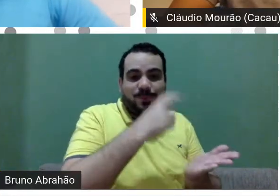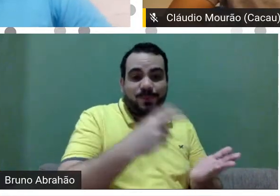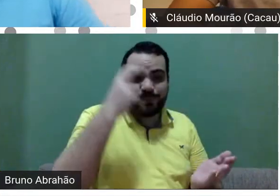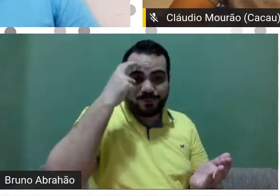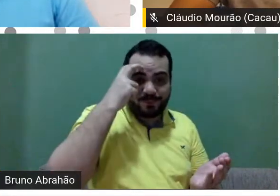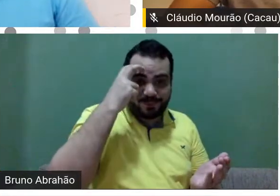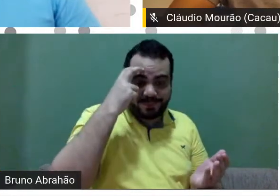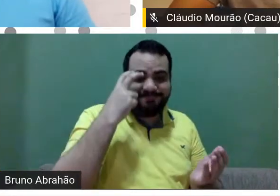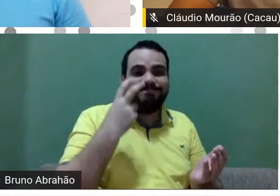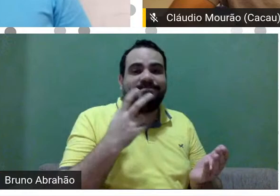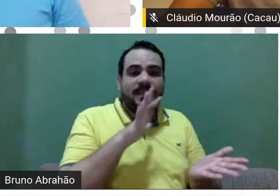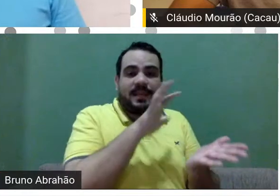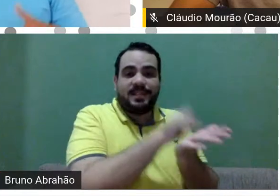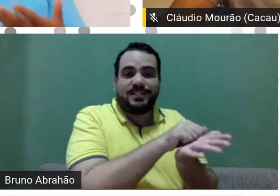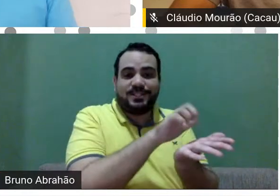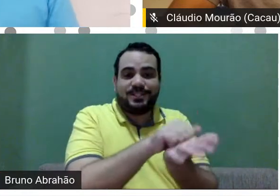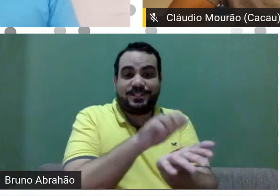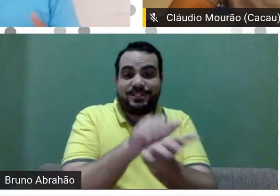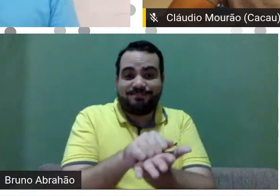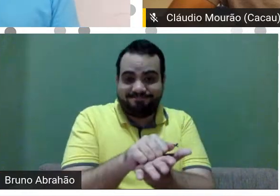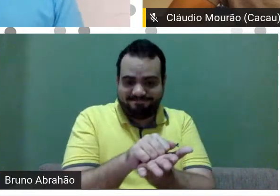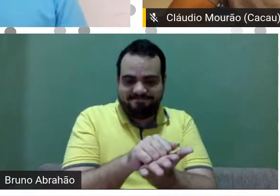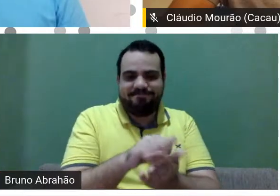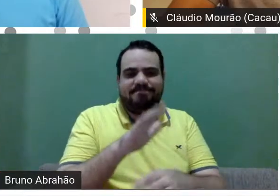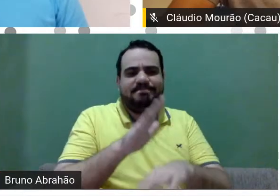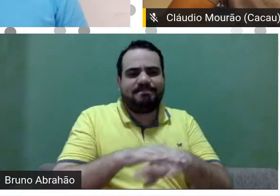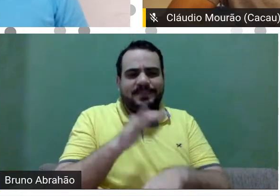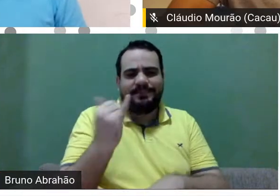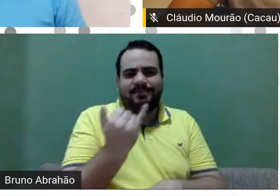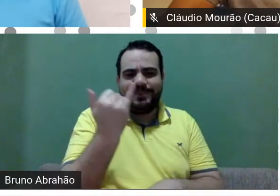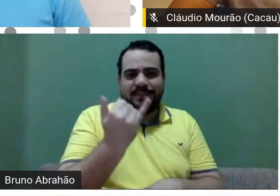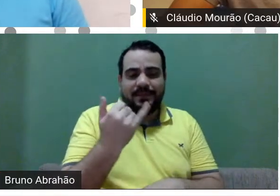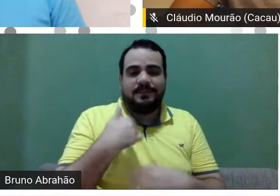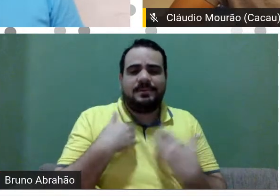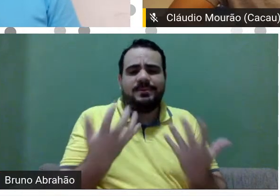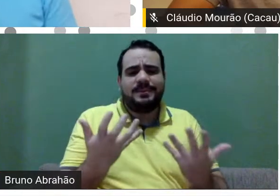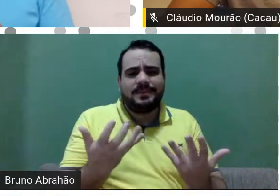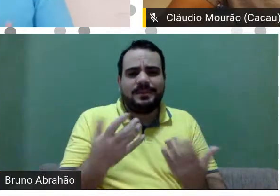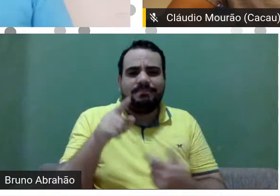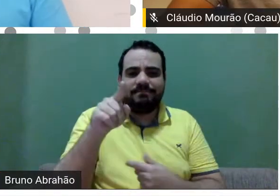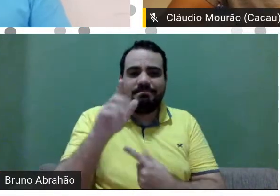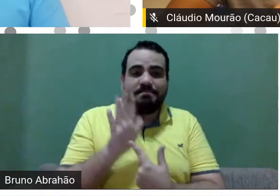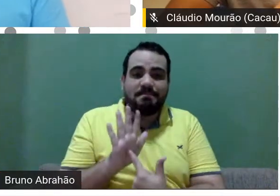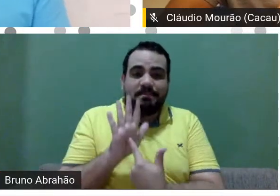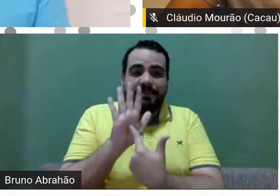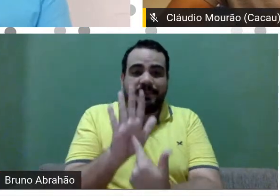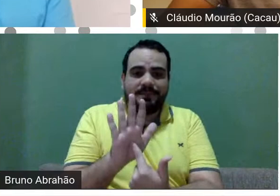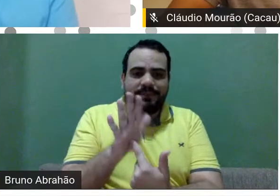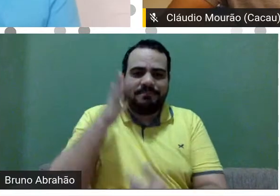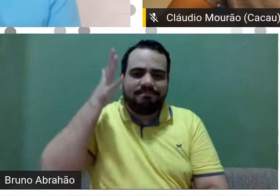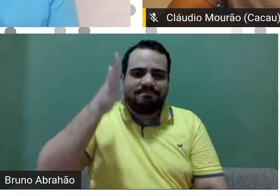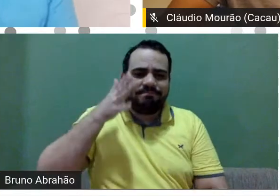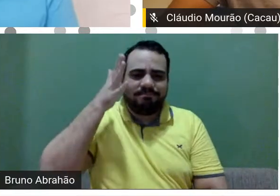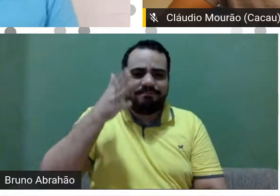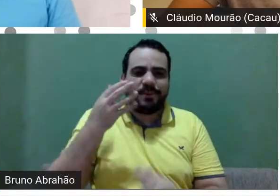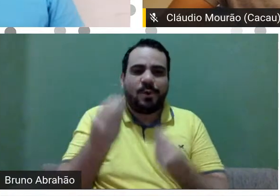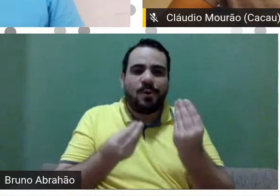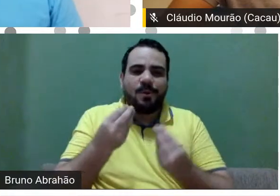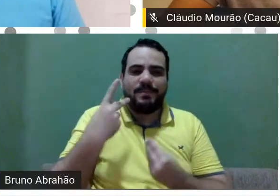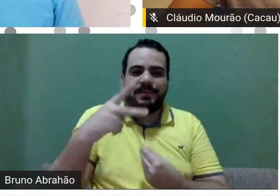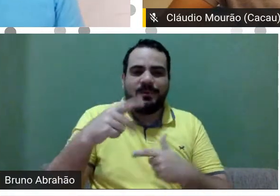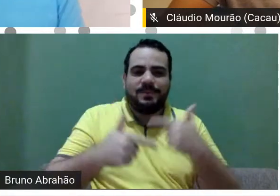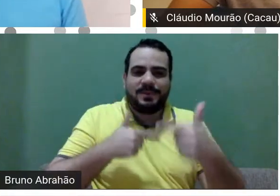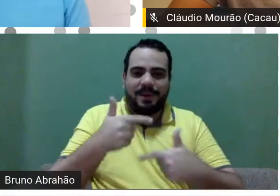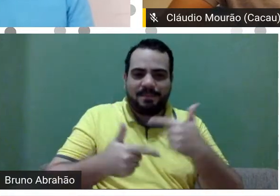importante aqui é a força motriz tá curtindo a surda onde a gente tem a possibilidade de fazer o registro